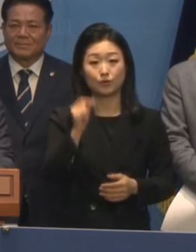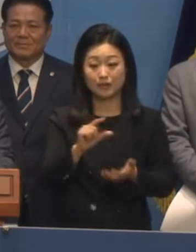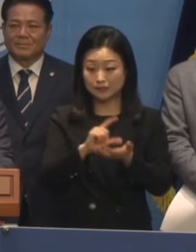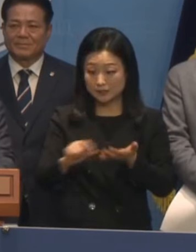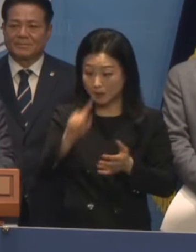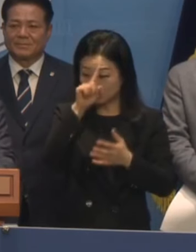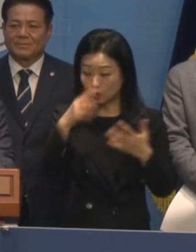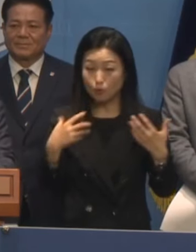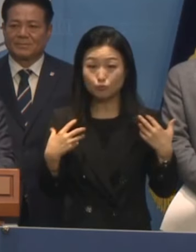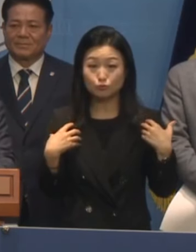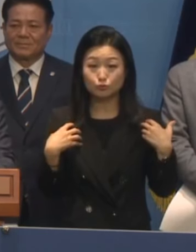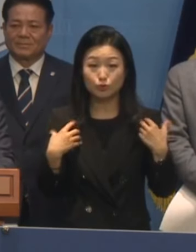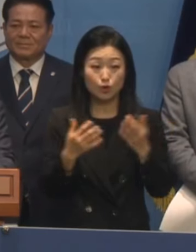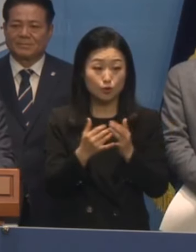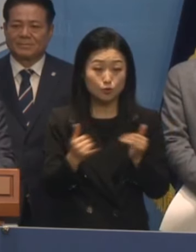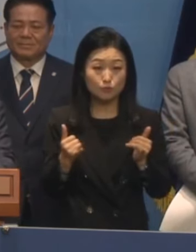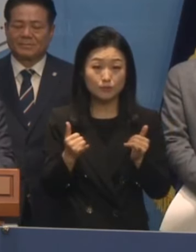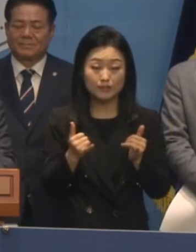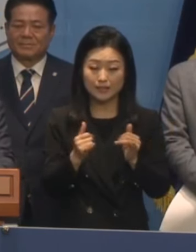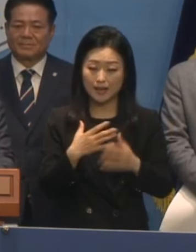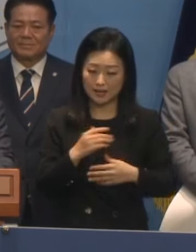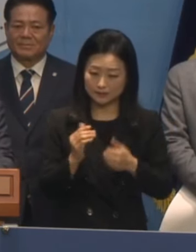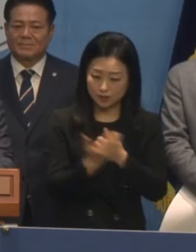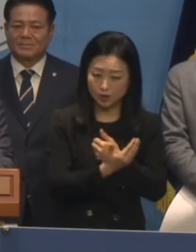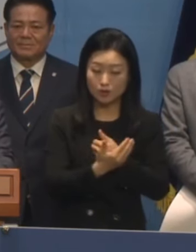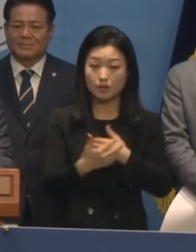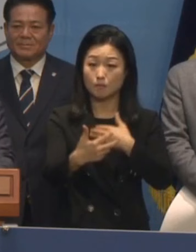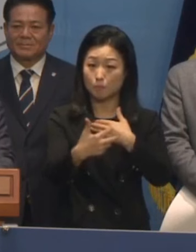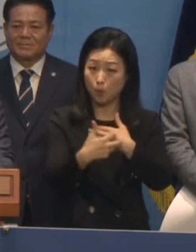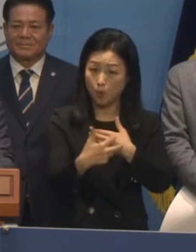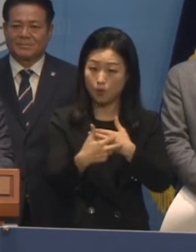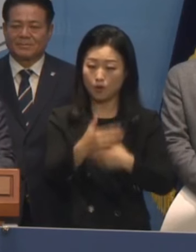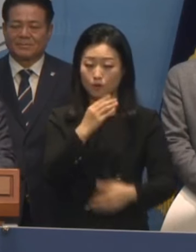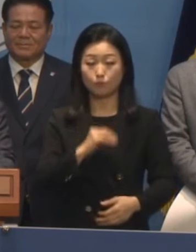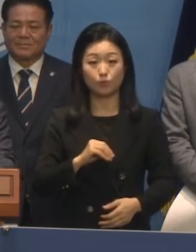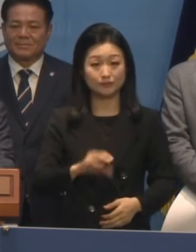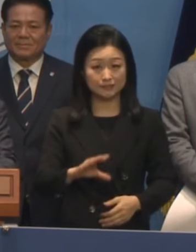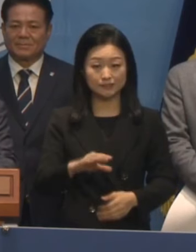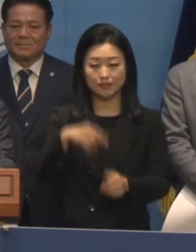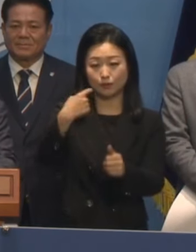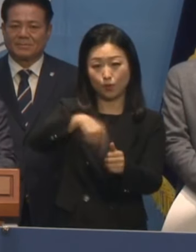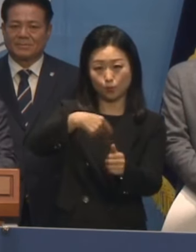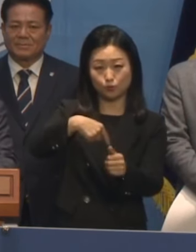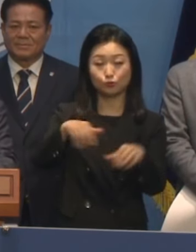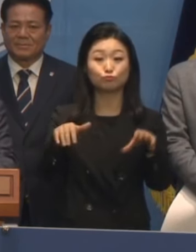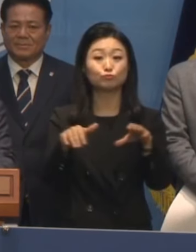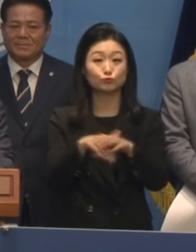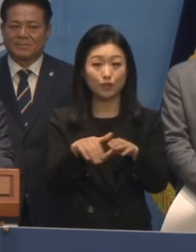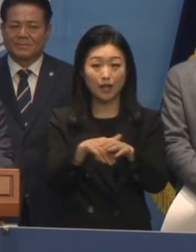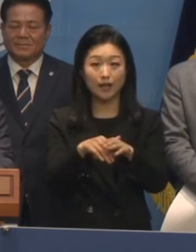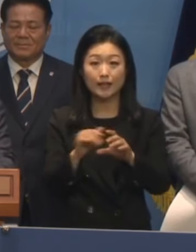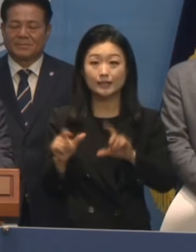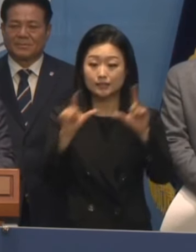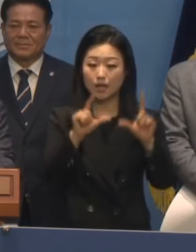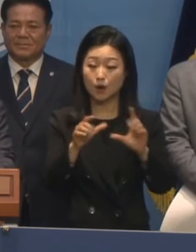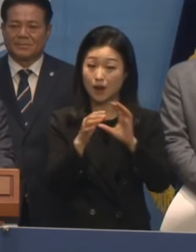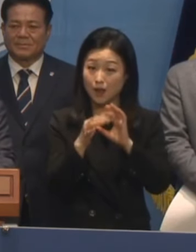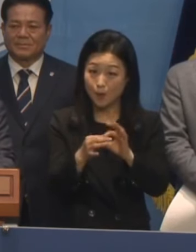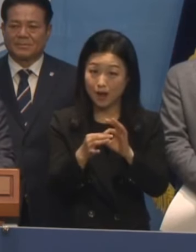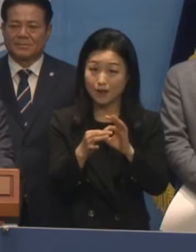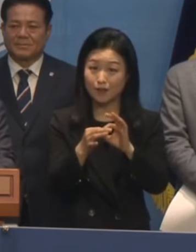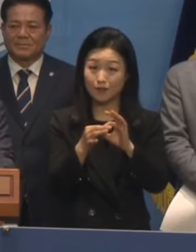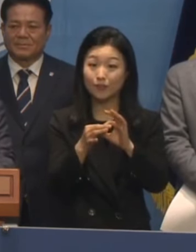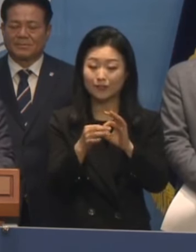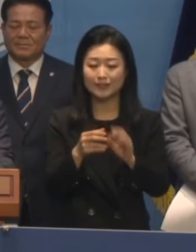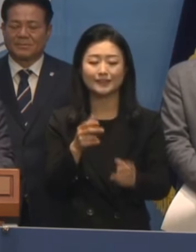정부에서는 국민들의 안전 보건 복지 교육 문화등 생활과 직결되는 수건